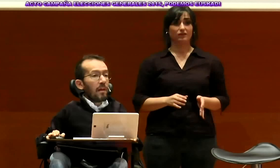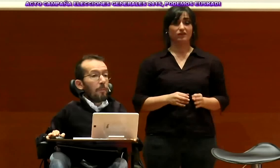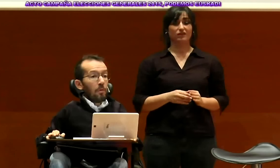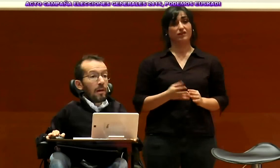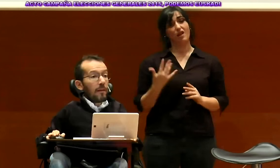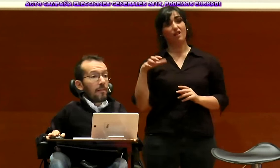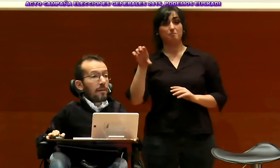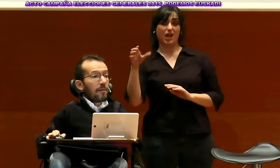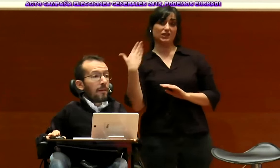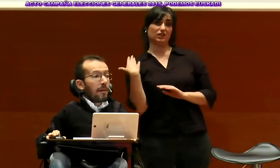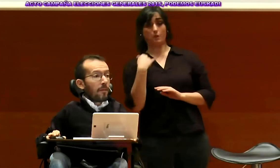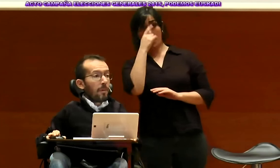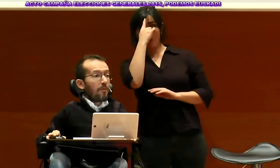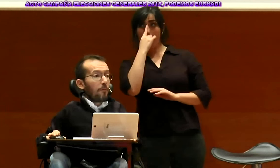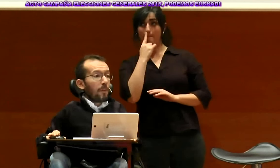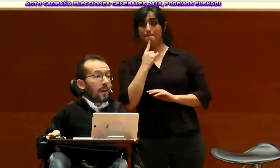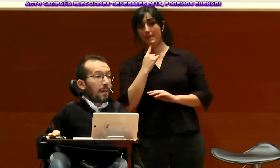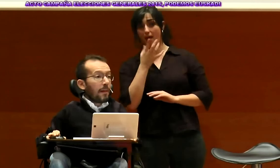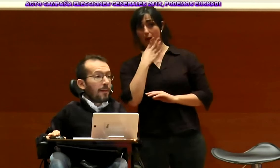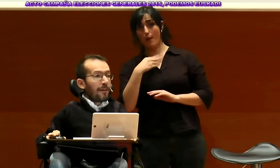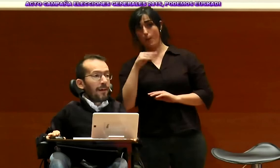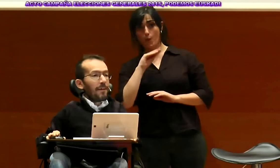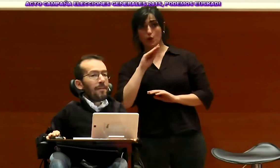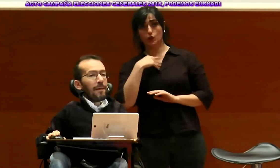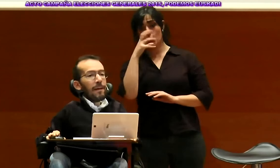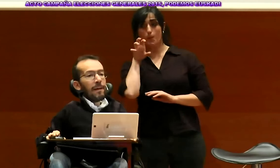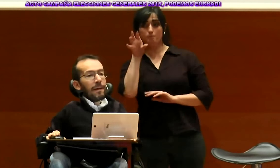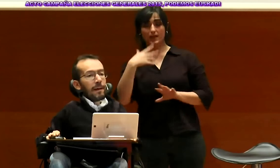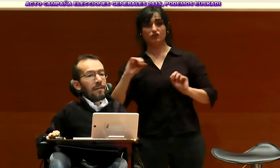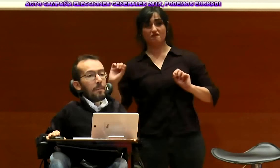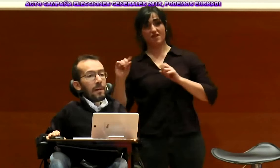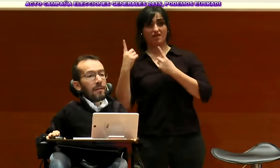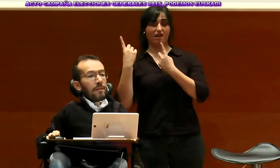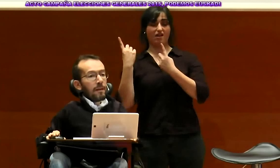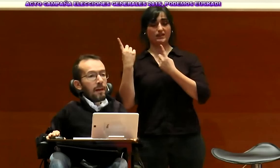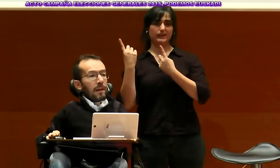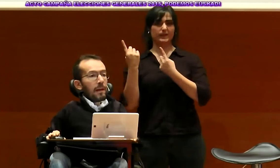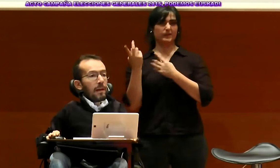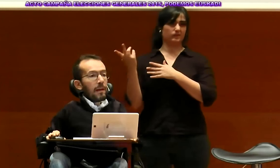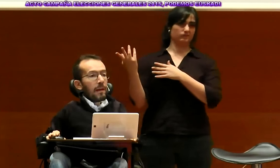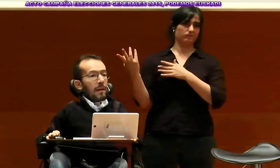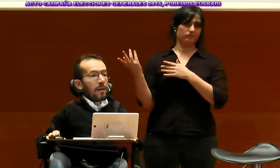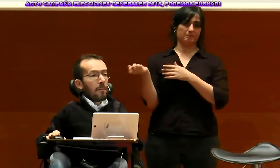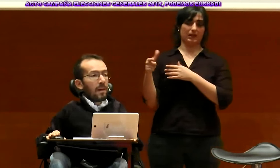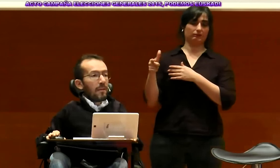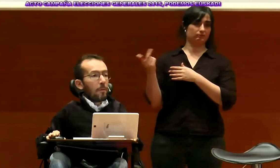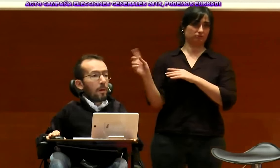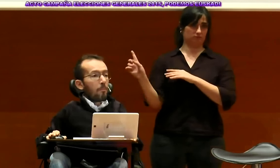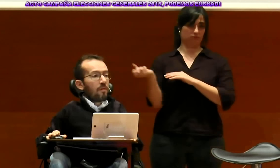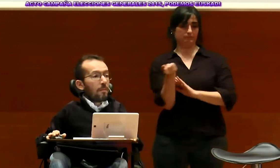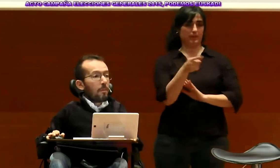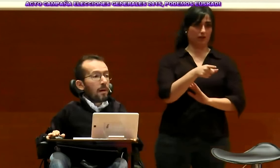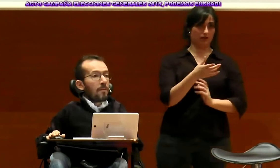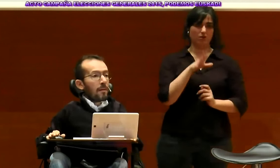país de las portadas, a ese país oficial, a ese país en el que parece que